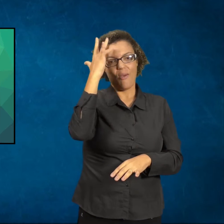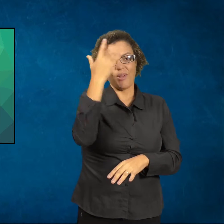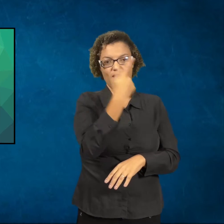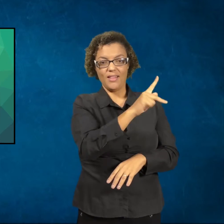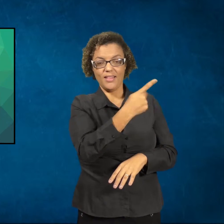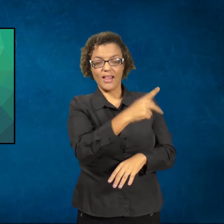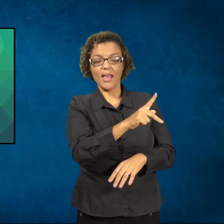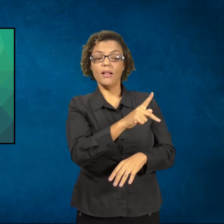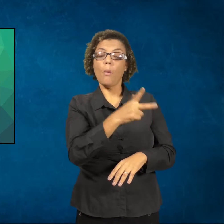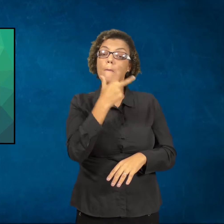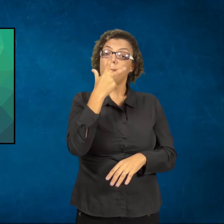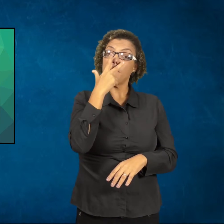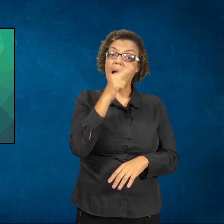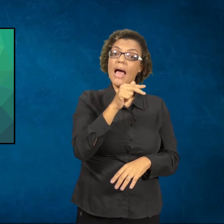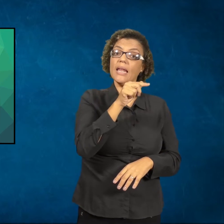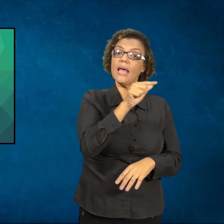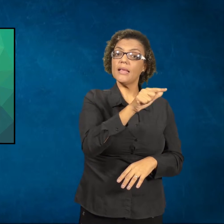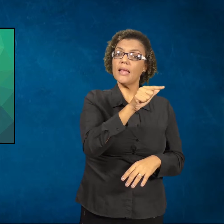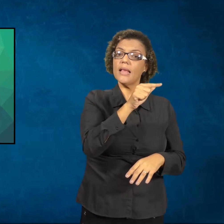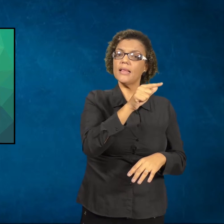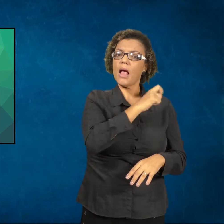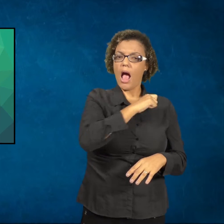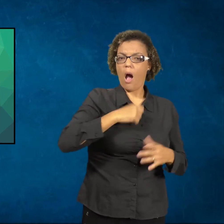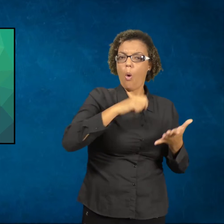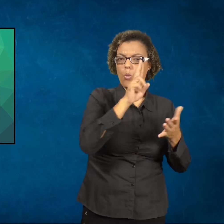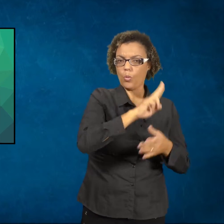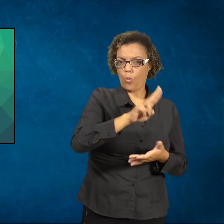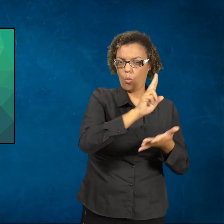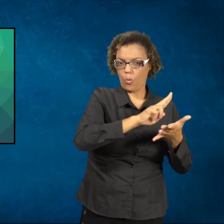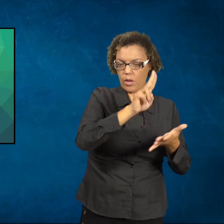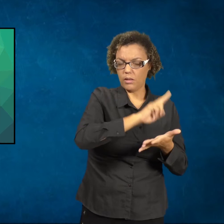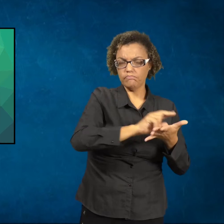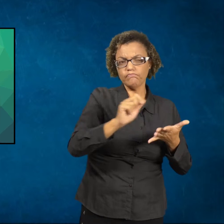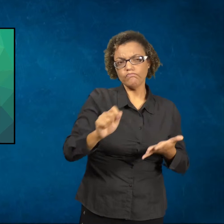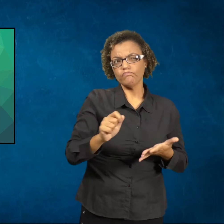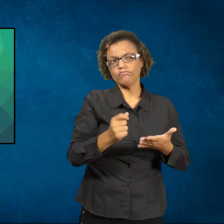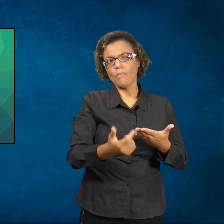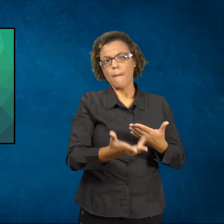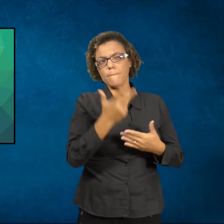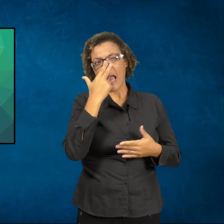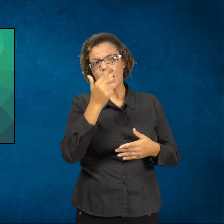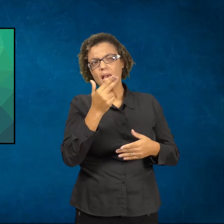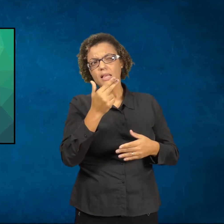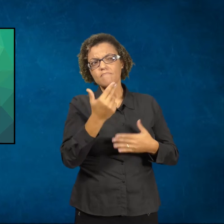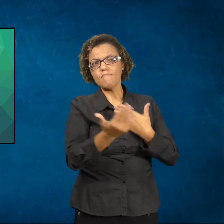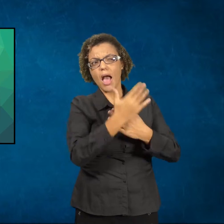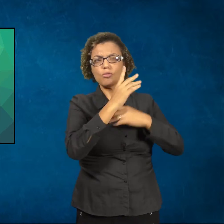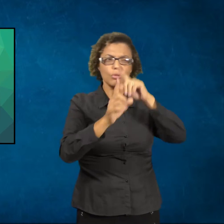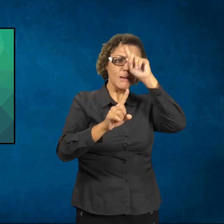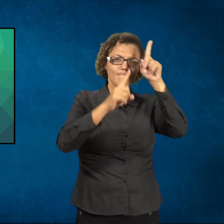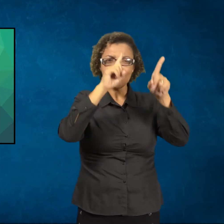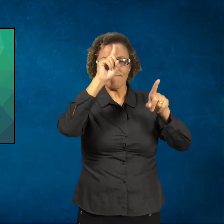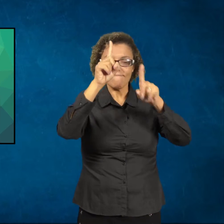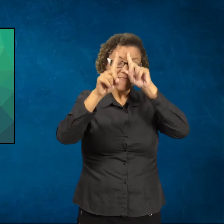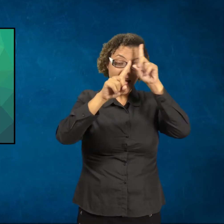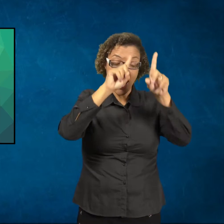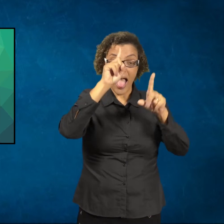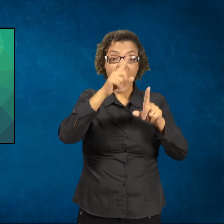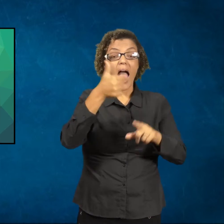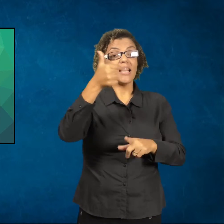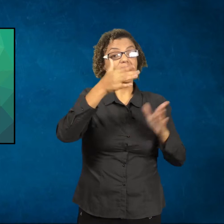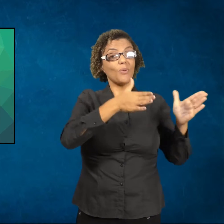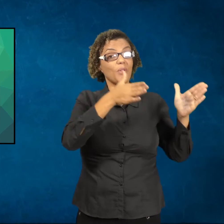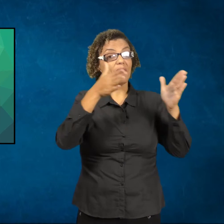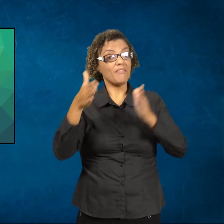Dallon uma ideia frutífera. E ele vai trabalhando um pouco mais até que nascem os filhos dele, que é o que marca a